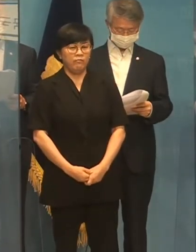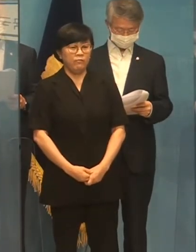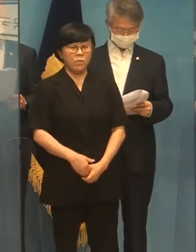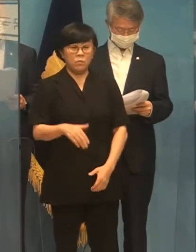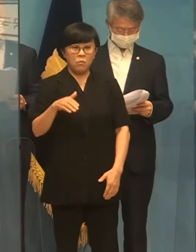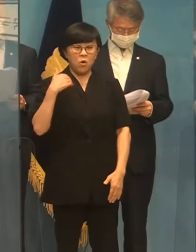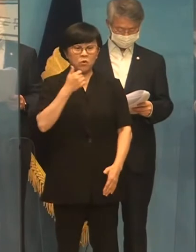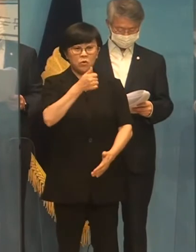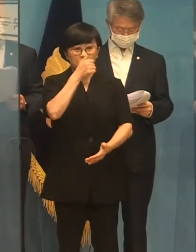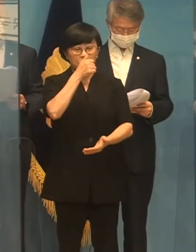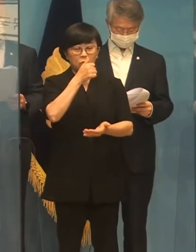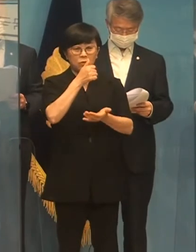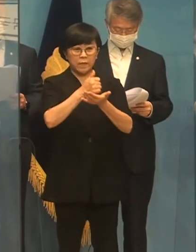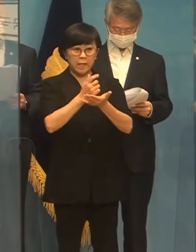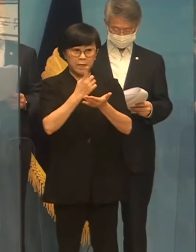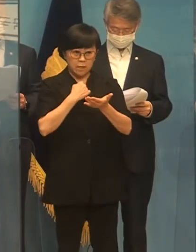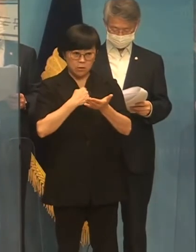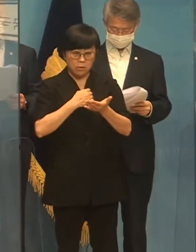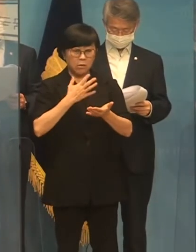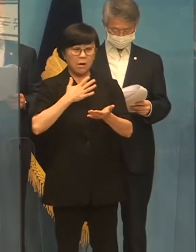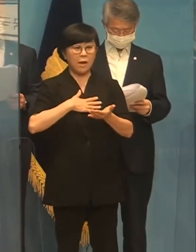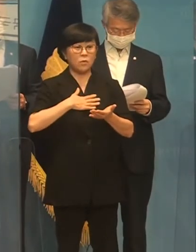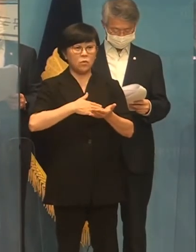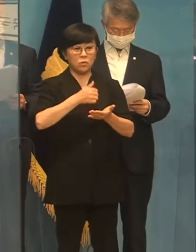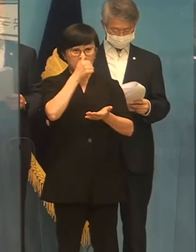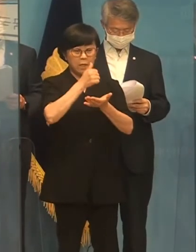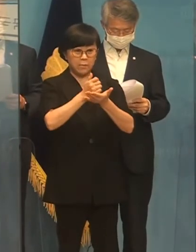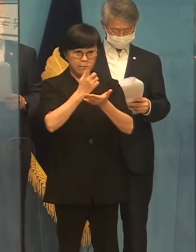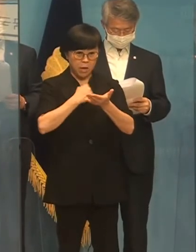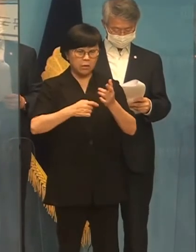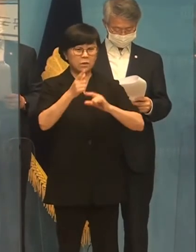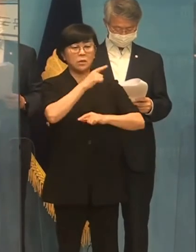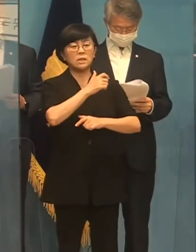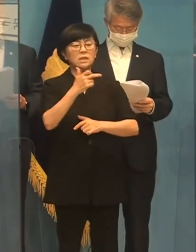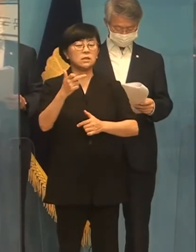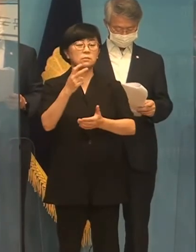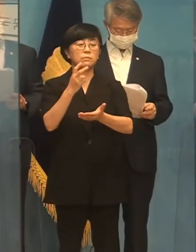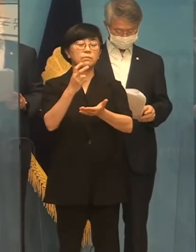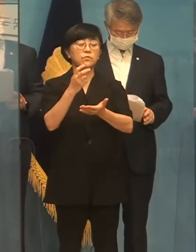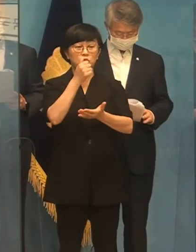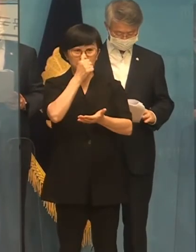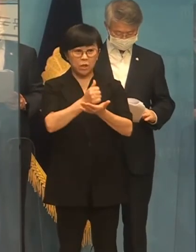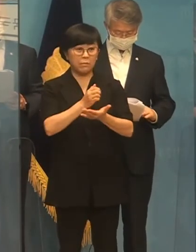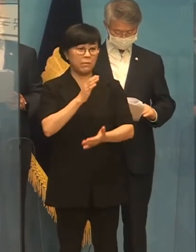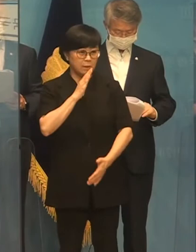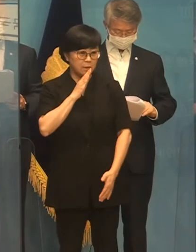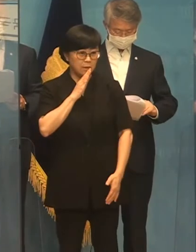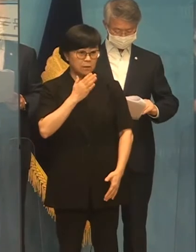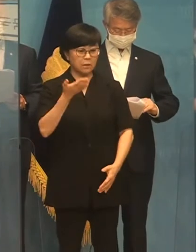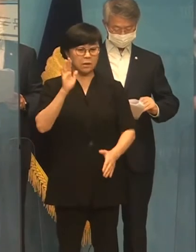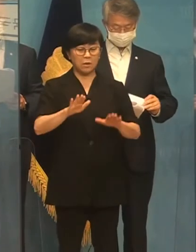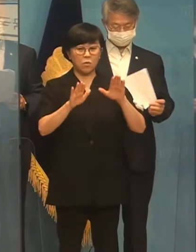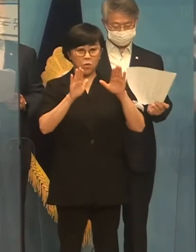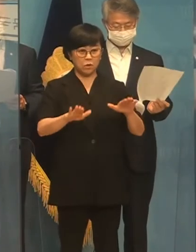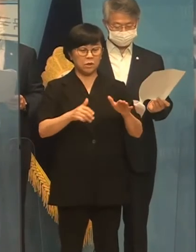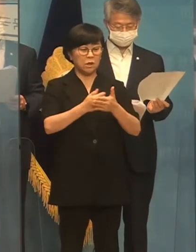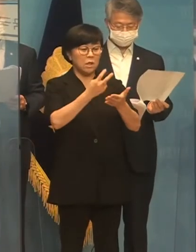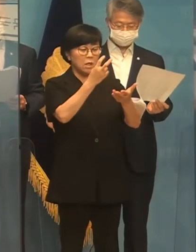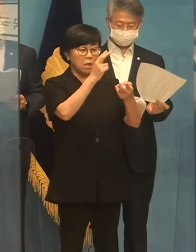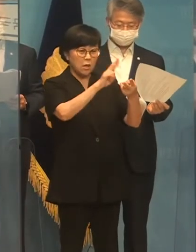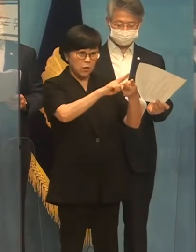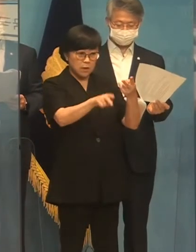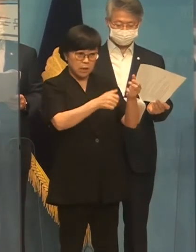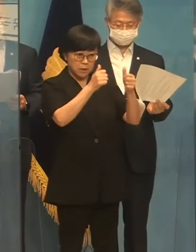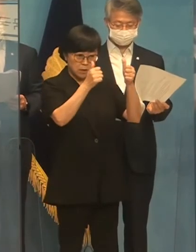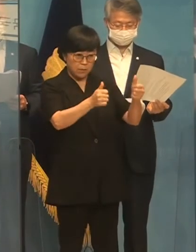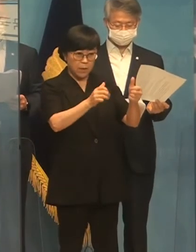모르고 저지르는 잘못보다 알고 저지르는 잘못이 더 큰 법입니다. 과연 오늘의 우리 형사재판은